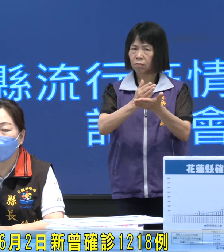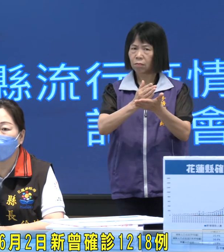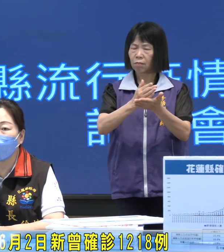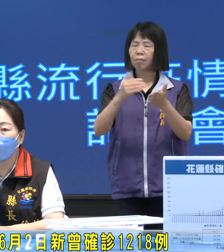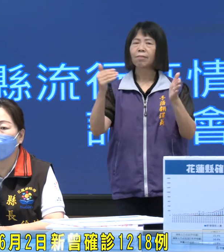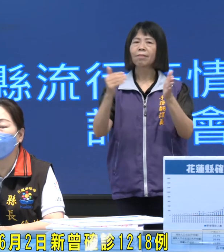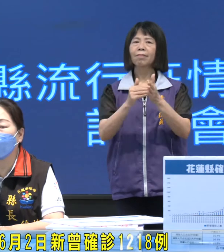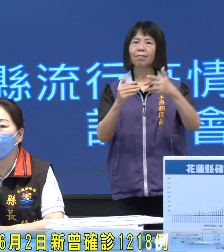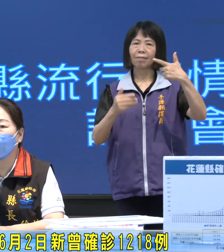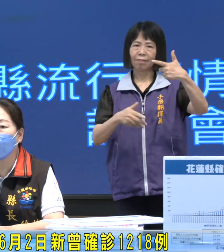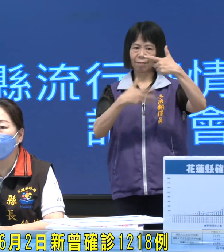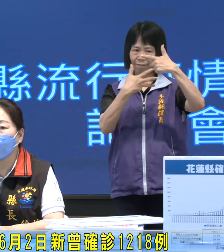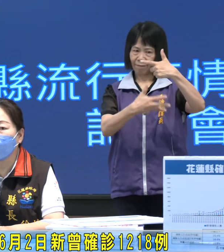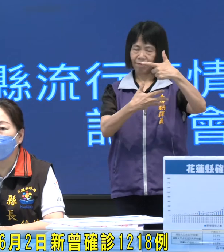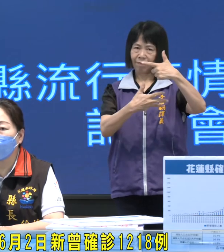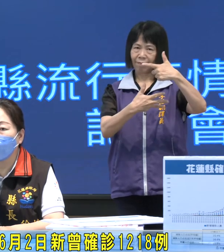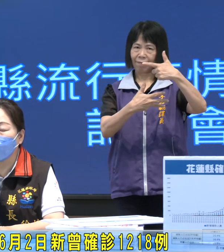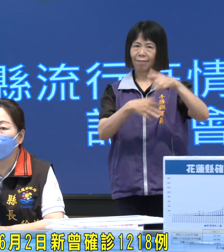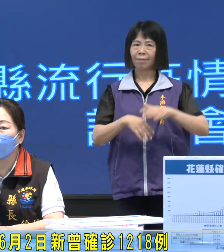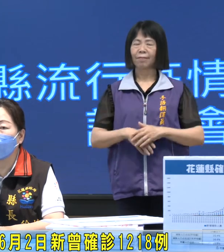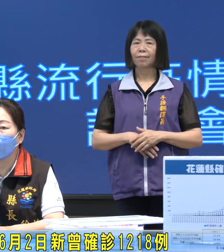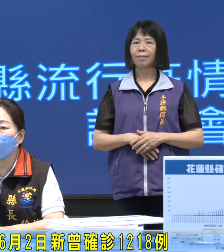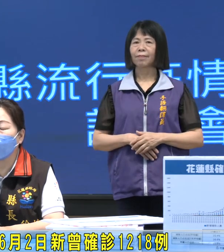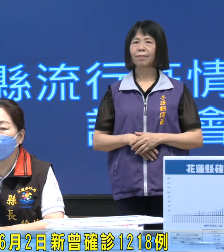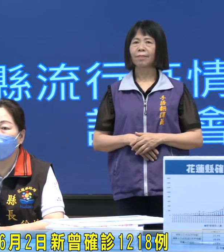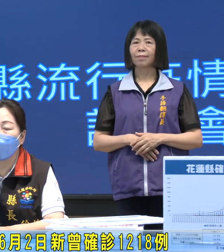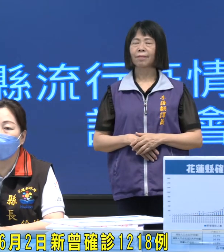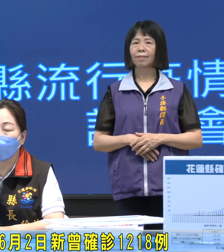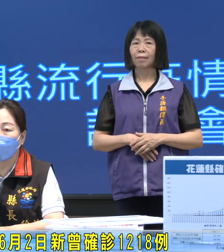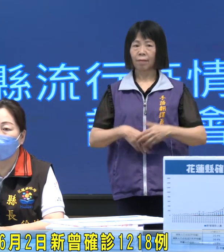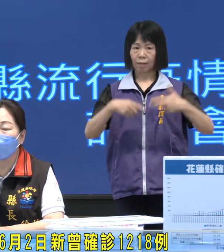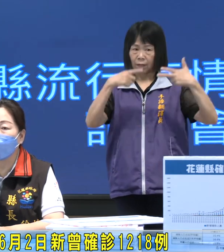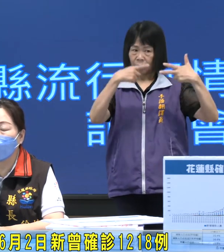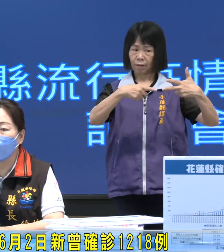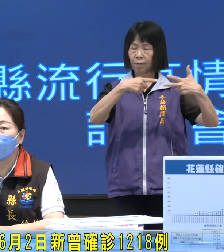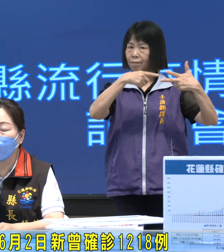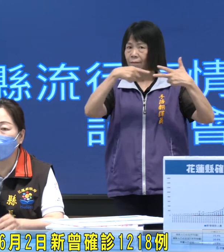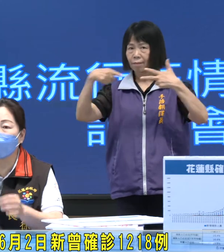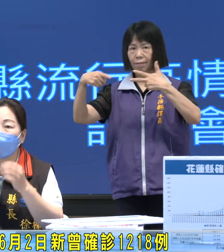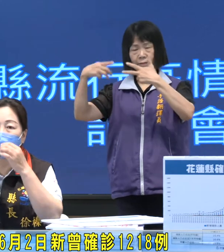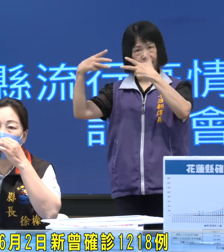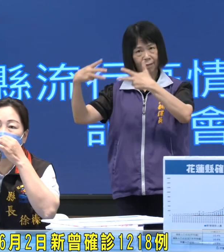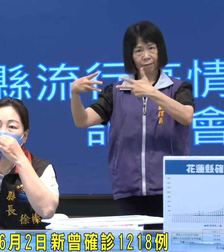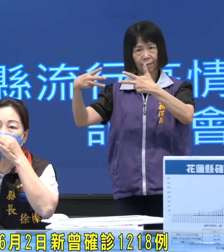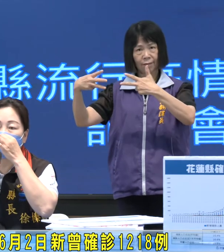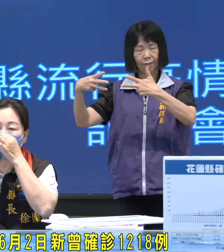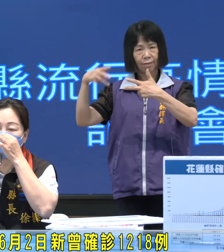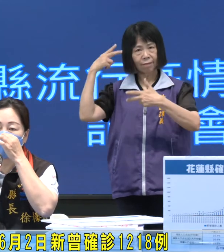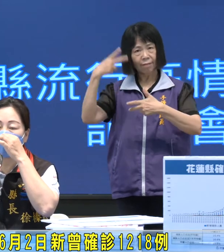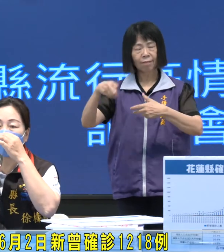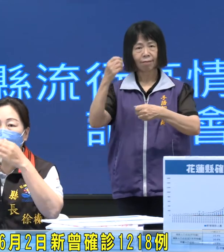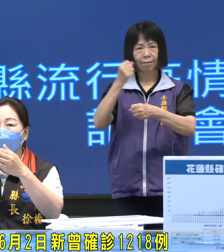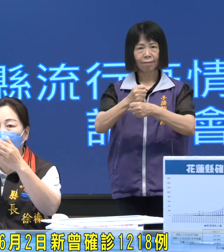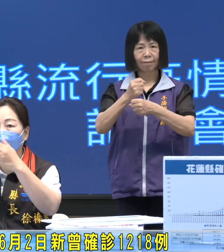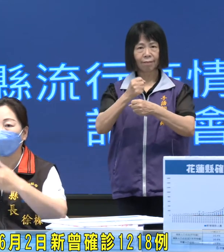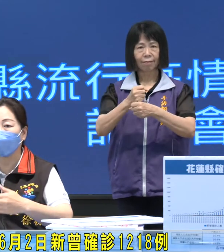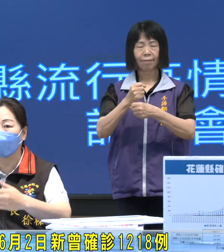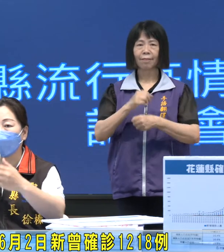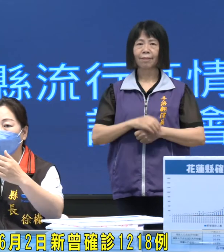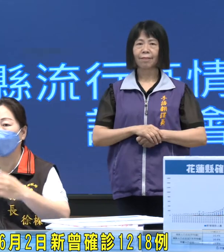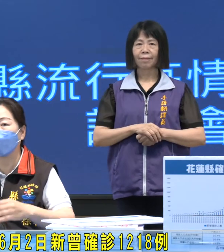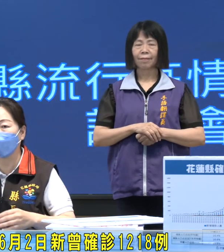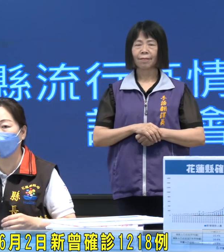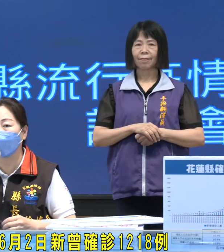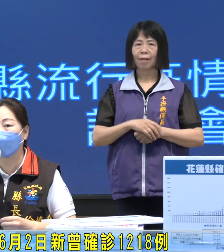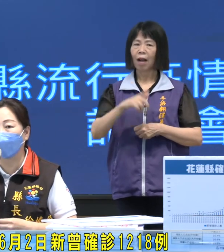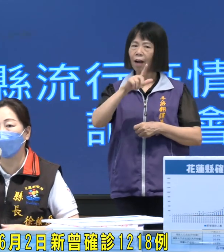到6月8号那我们在礼拜1到礼拜3，我们也会再做一些做一些这个跟